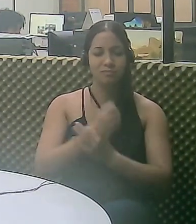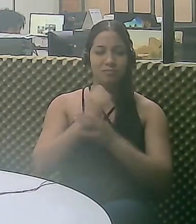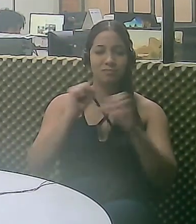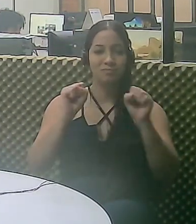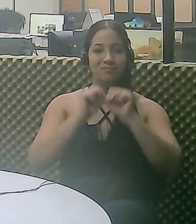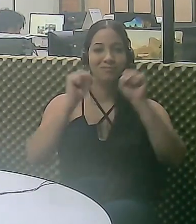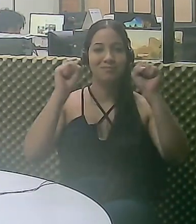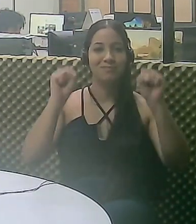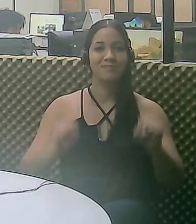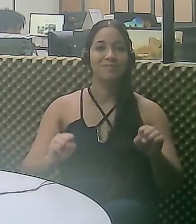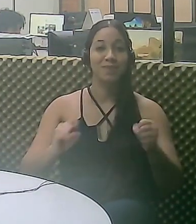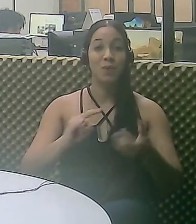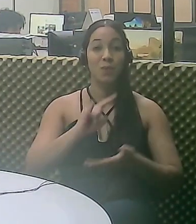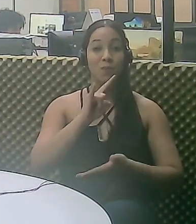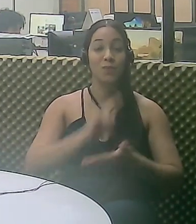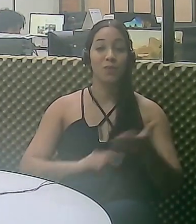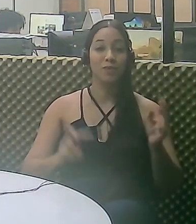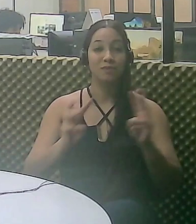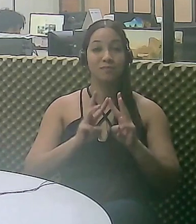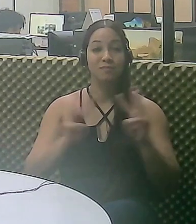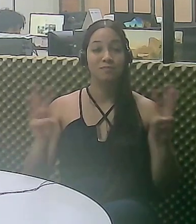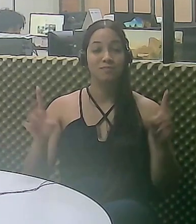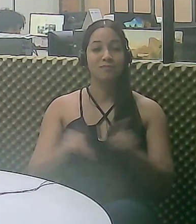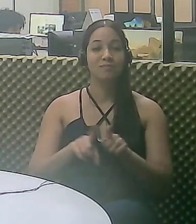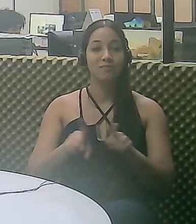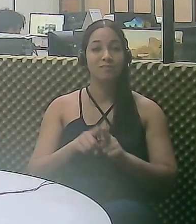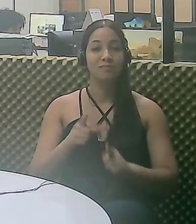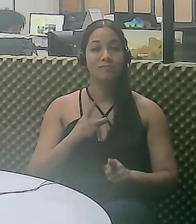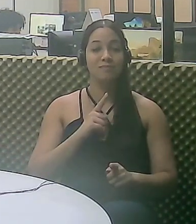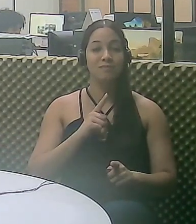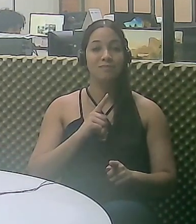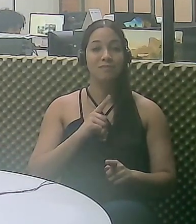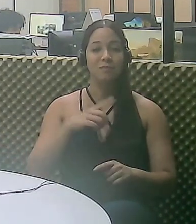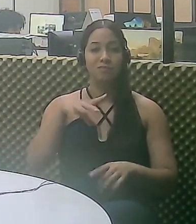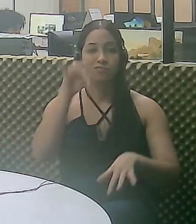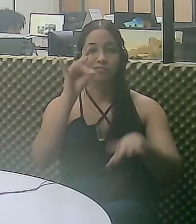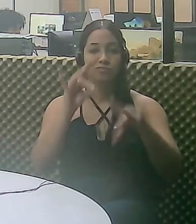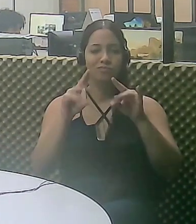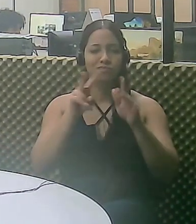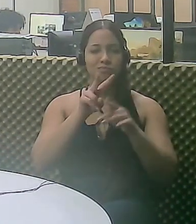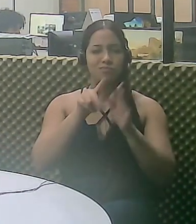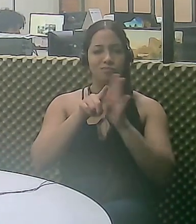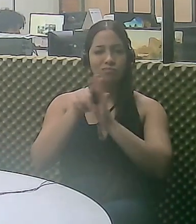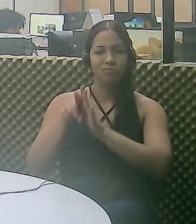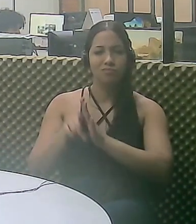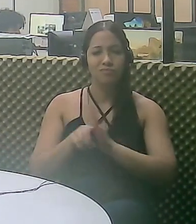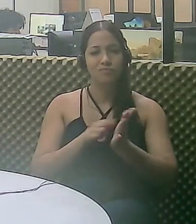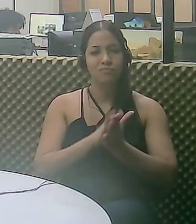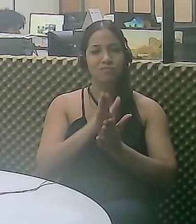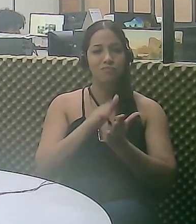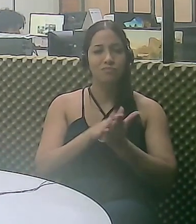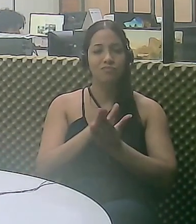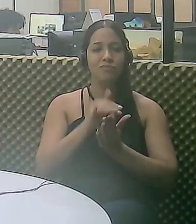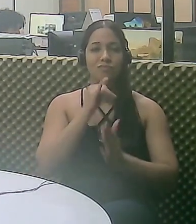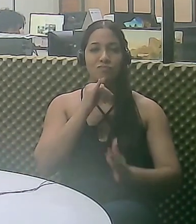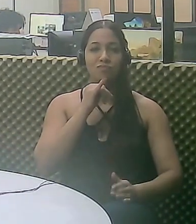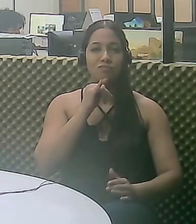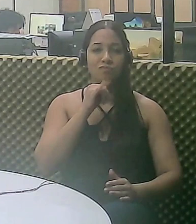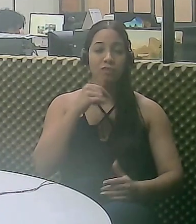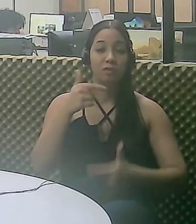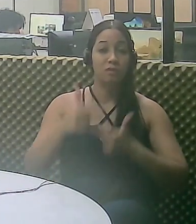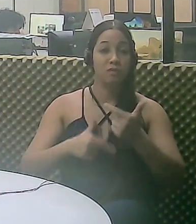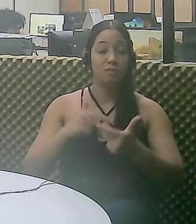sistema. O documento digital também trará abas para facilitar a consulta e emissão, com tópicos como tomador